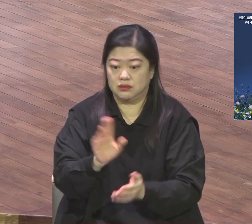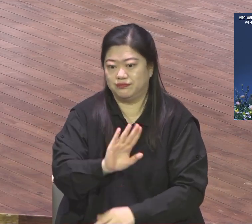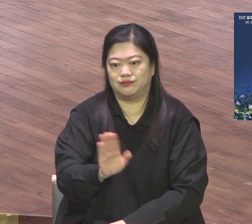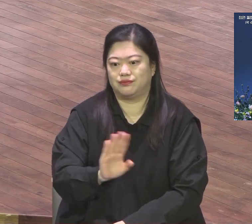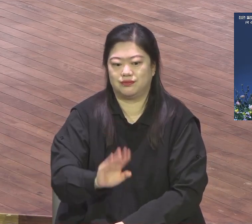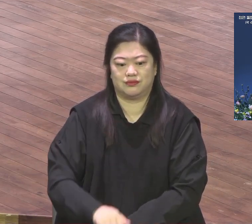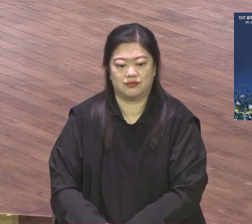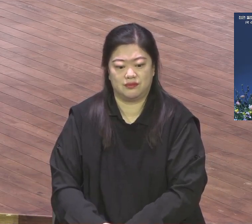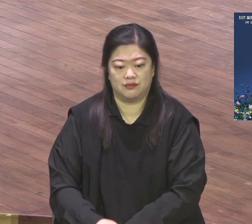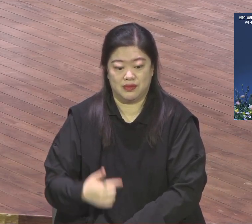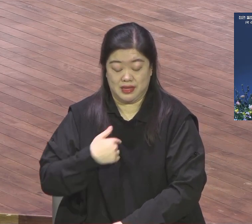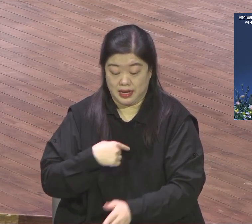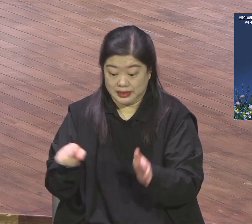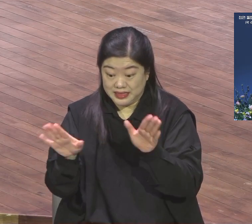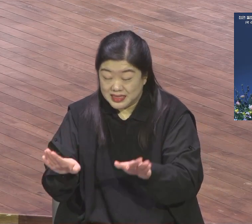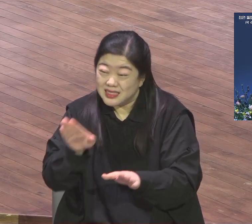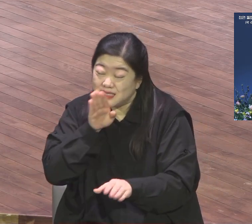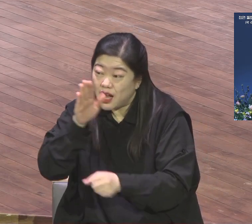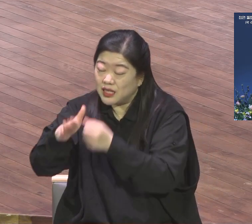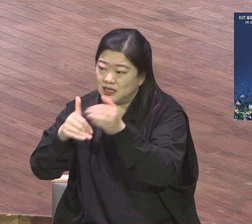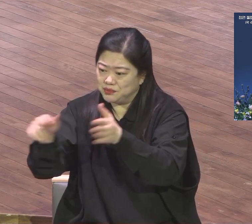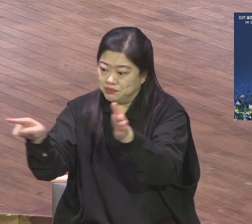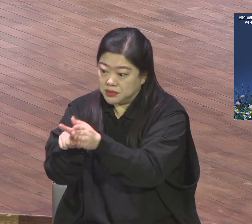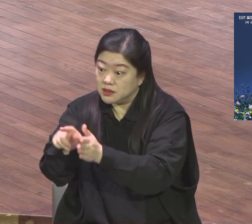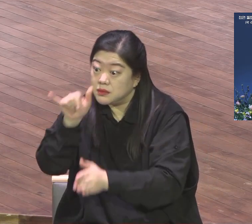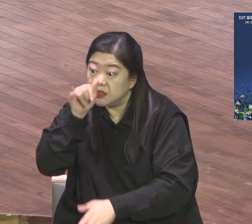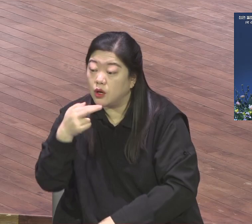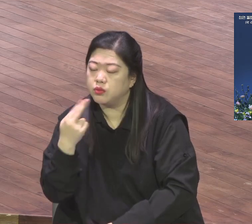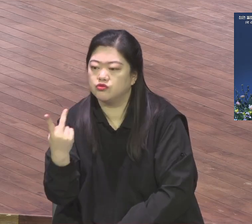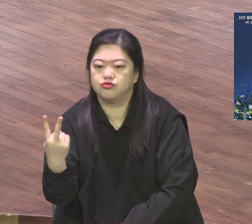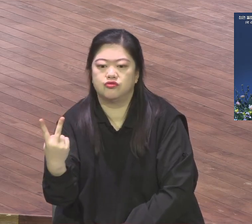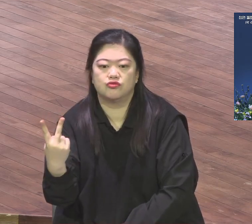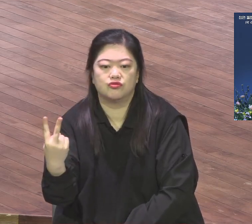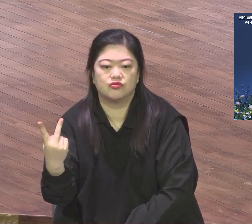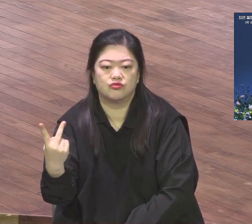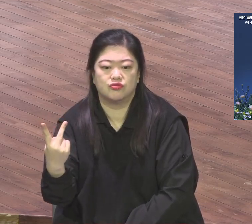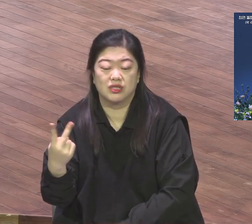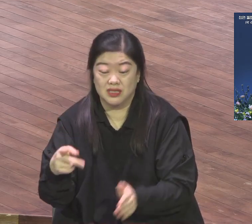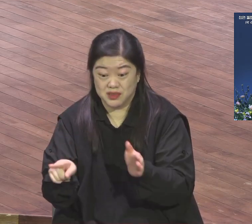하나님을 믿느냐, 이 믿음 문제라는 것입니다.